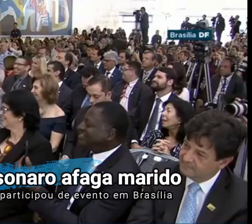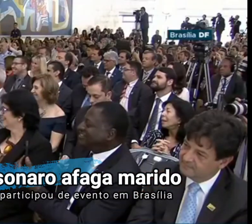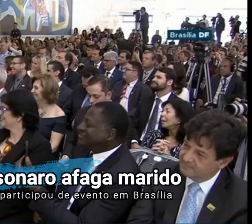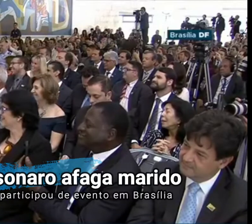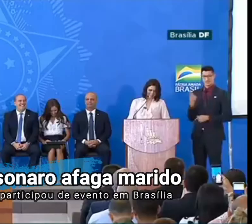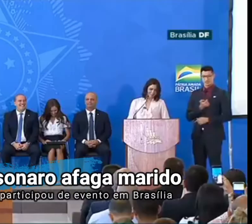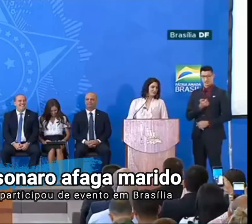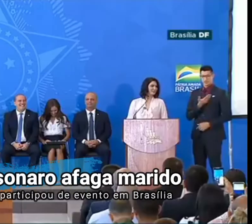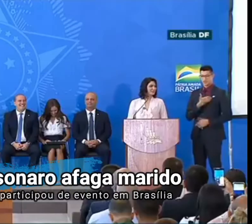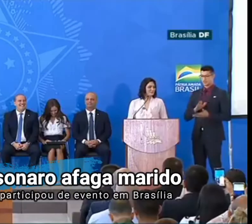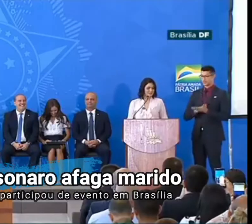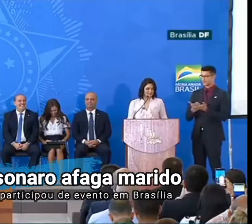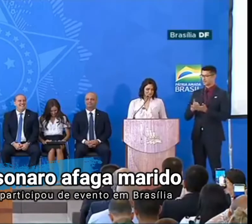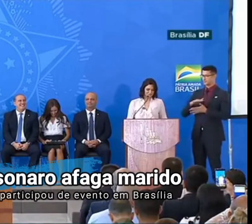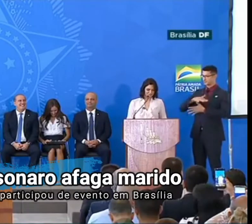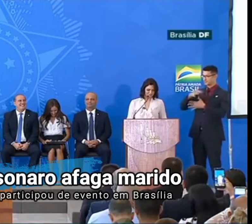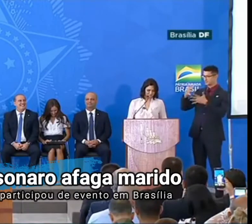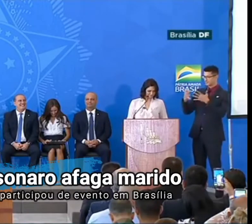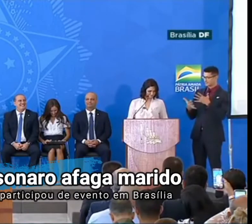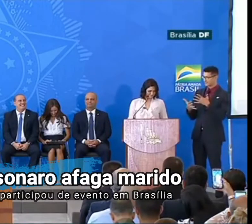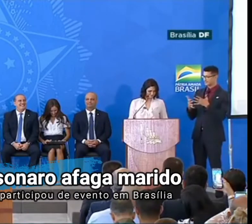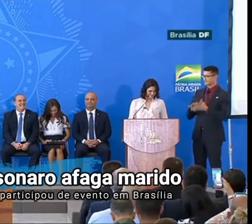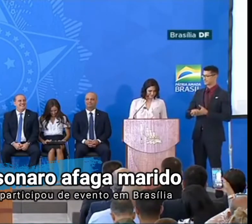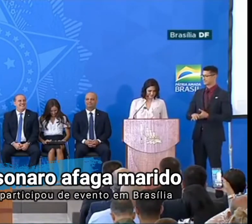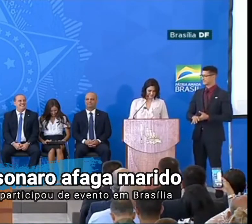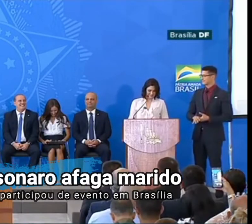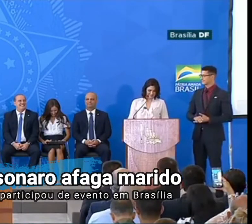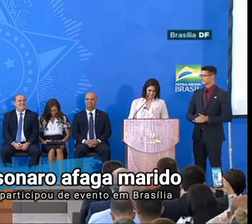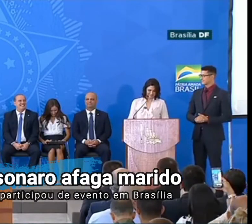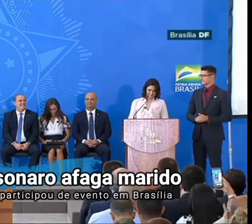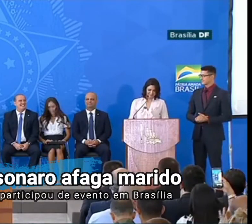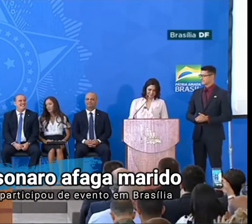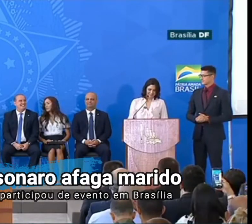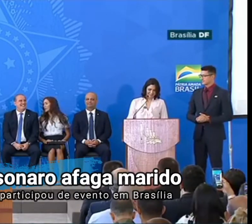Os nossos queridos intérpretes de Libras.